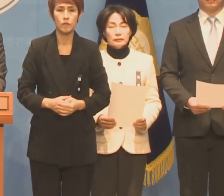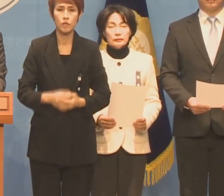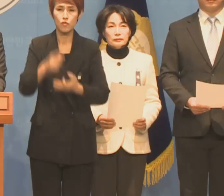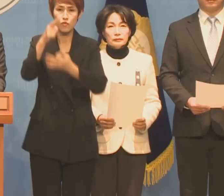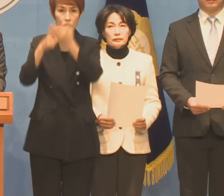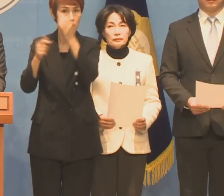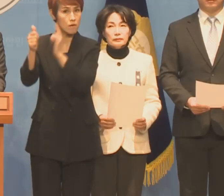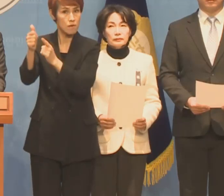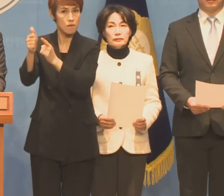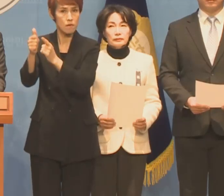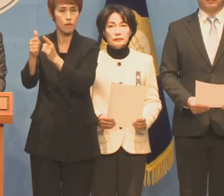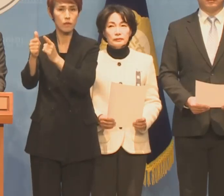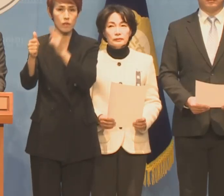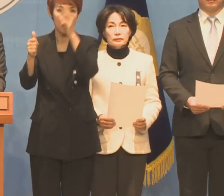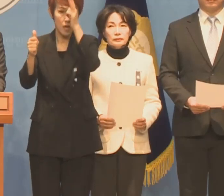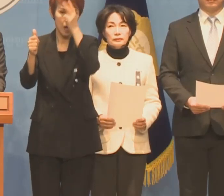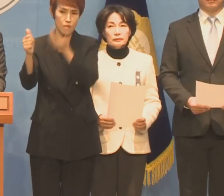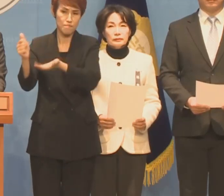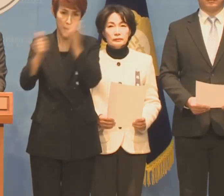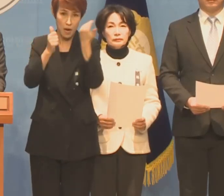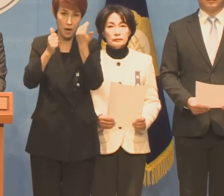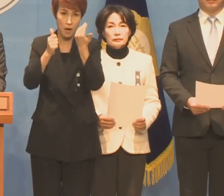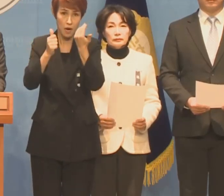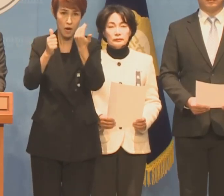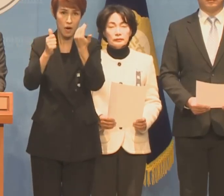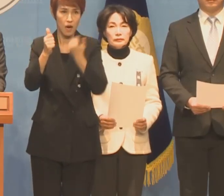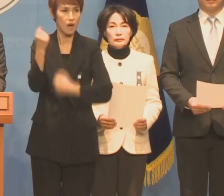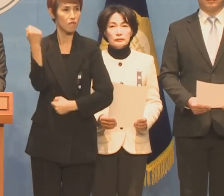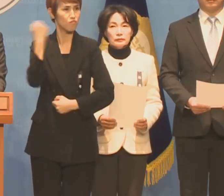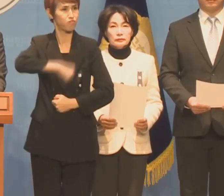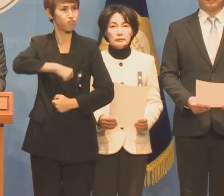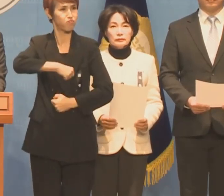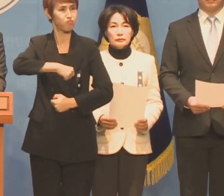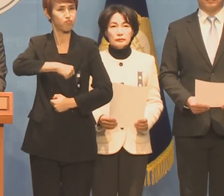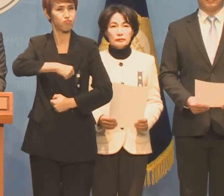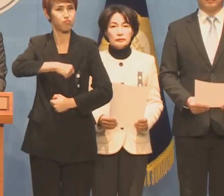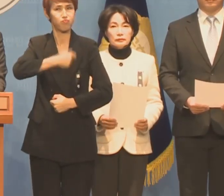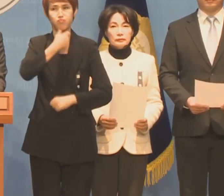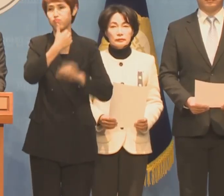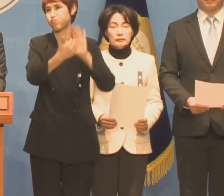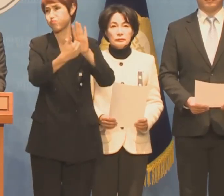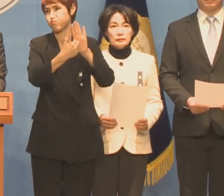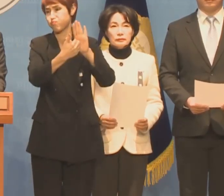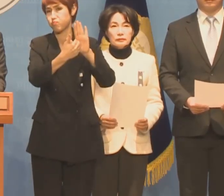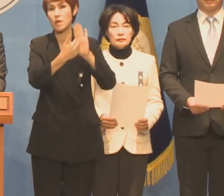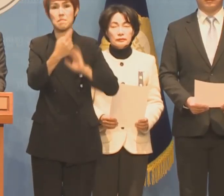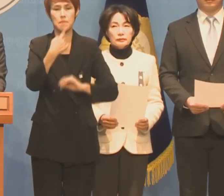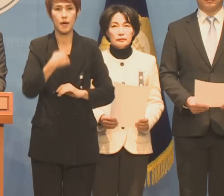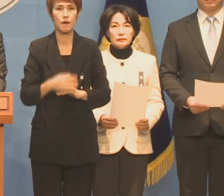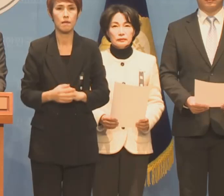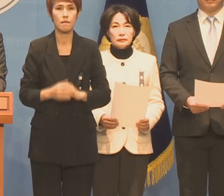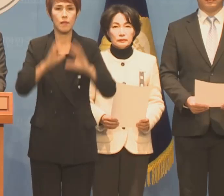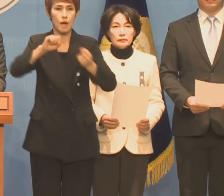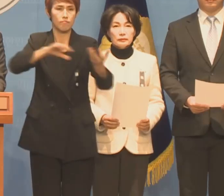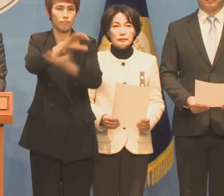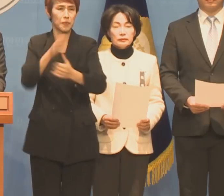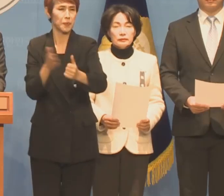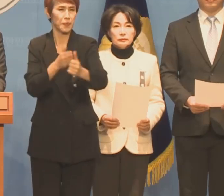윤석열은 수사기관의 소환 요구를 지속적으로 거부하며 내란을 선동하는 서한을 발표하는